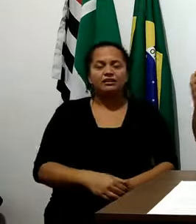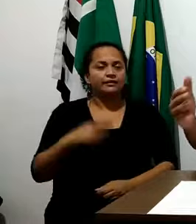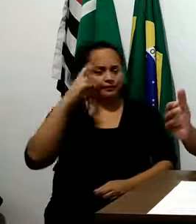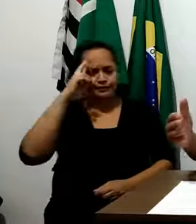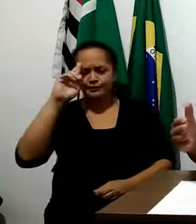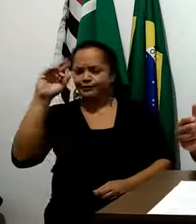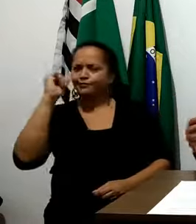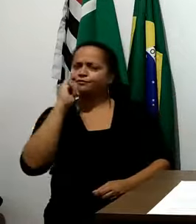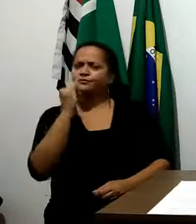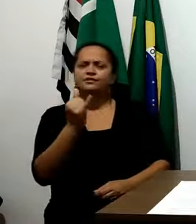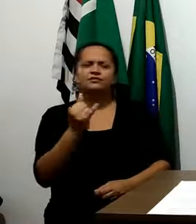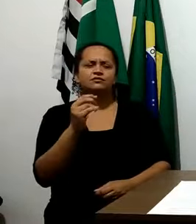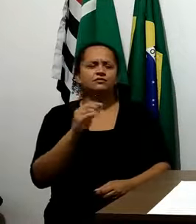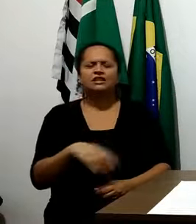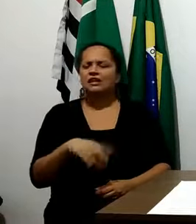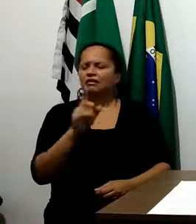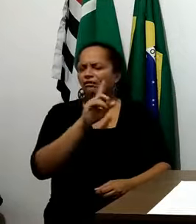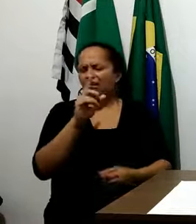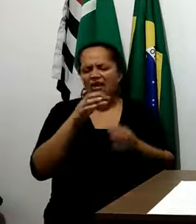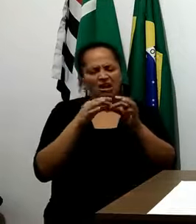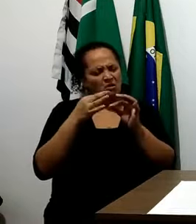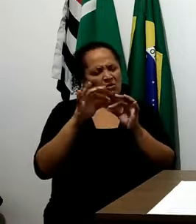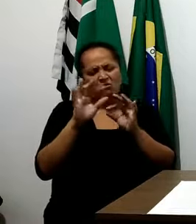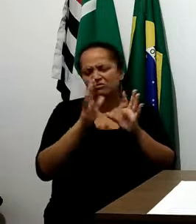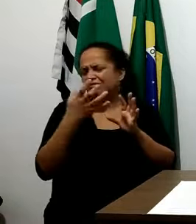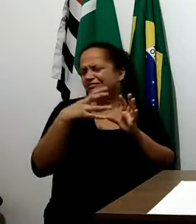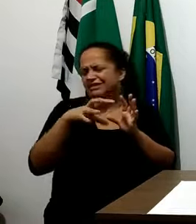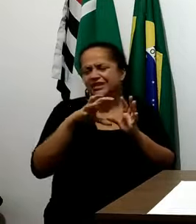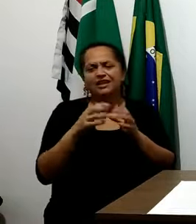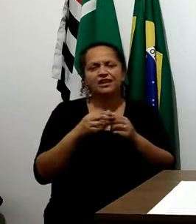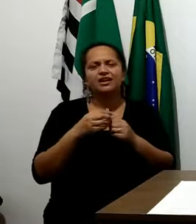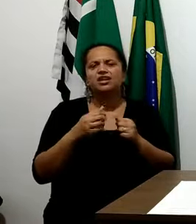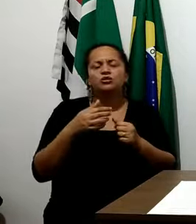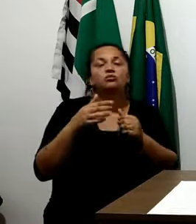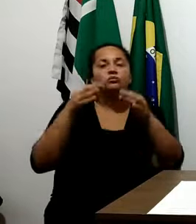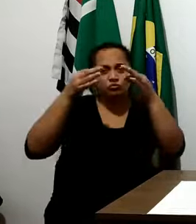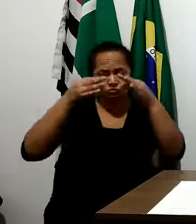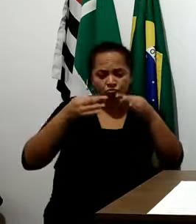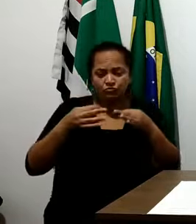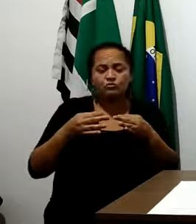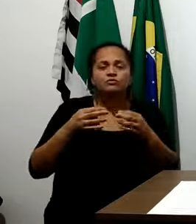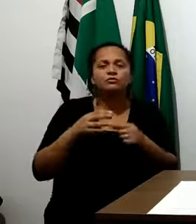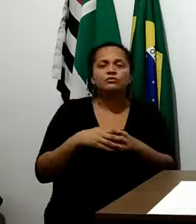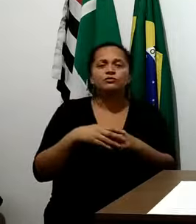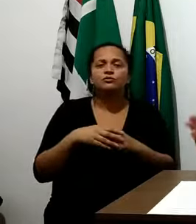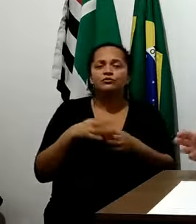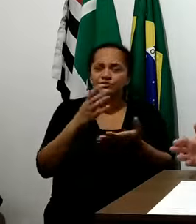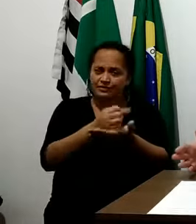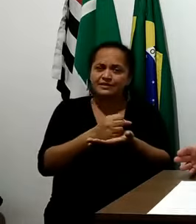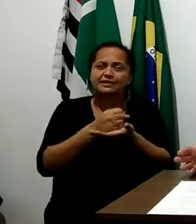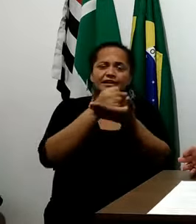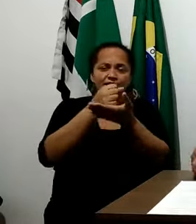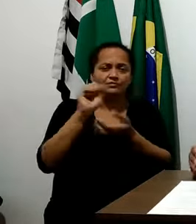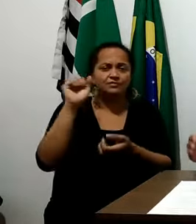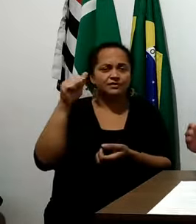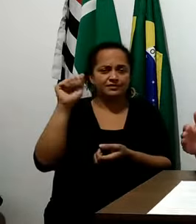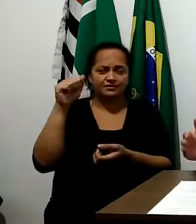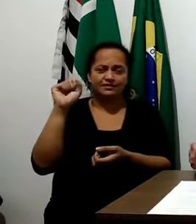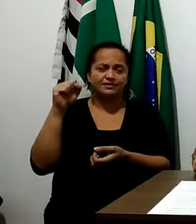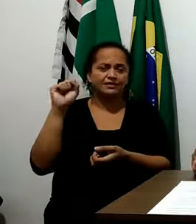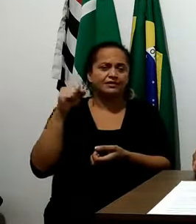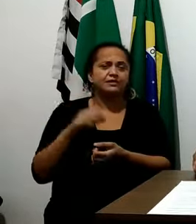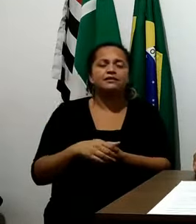tal coisa, matares o justo com o ímpio, como se o justo fosse igual ao ímpio? Longe de ti, Senhor, o Senhor